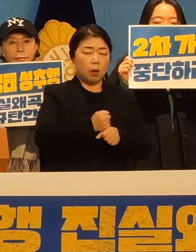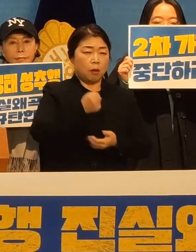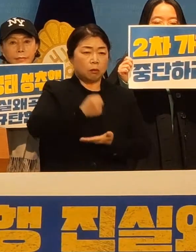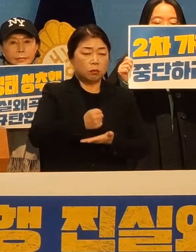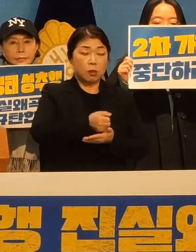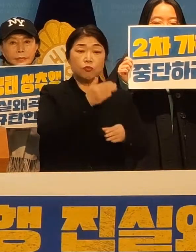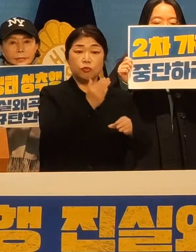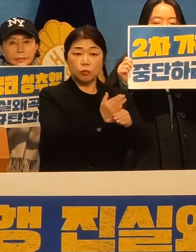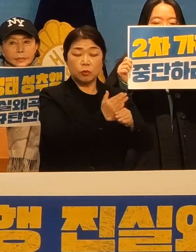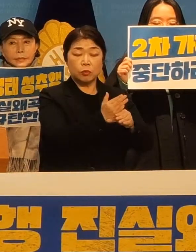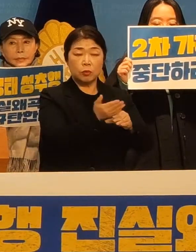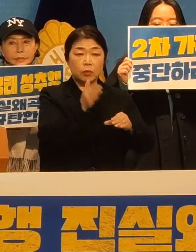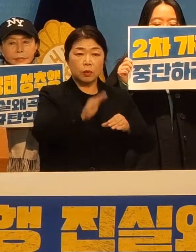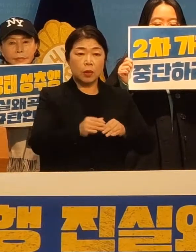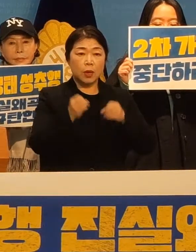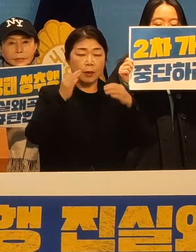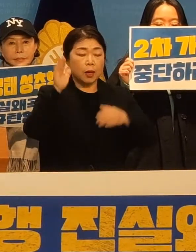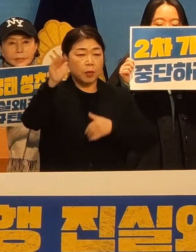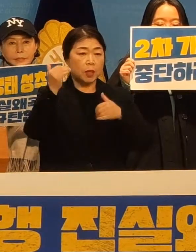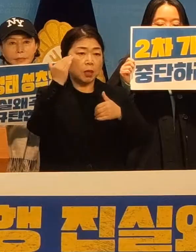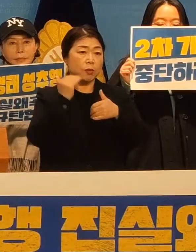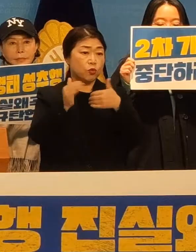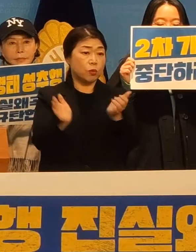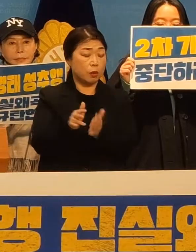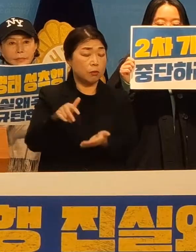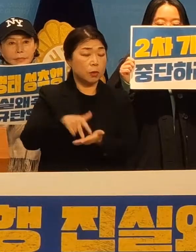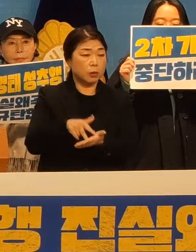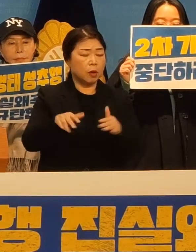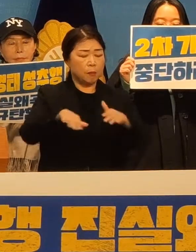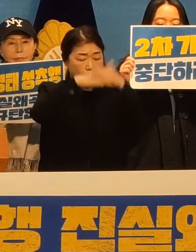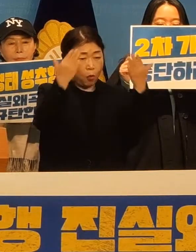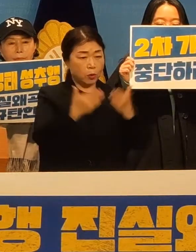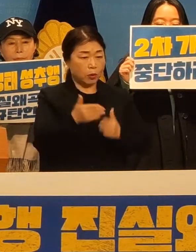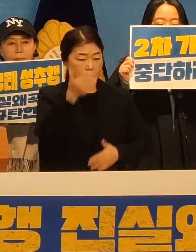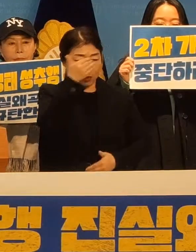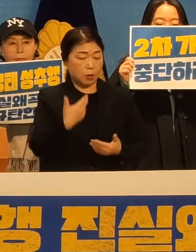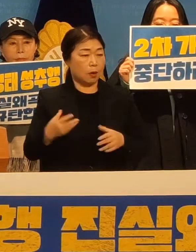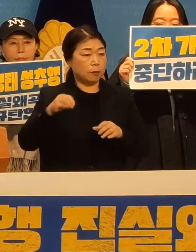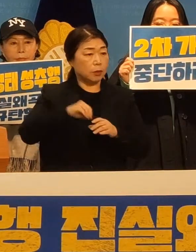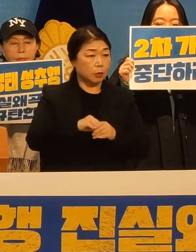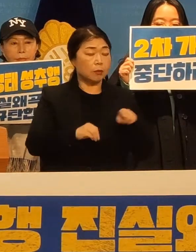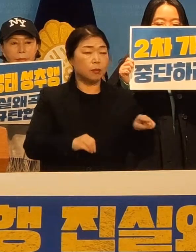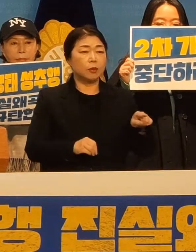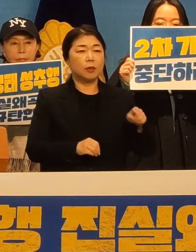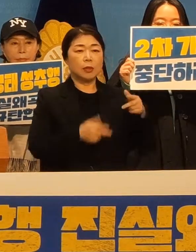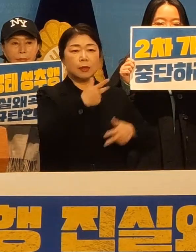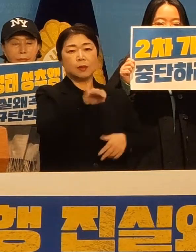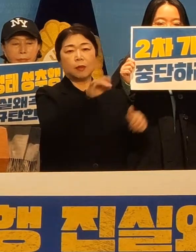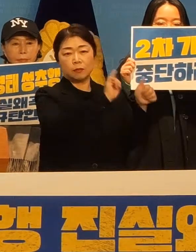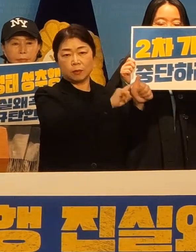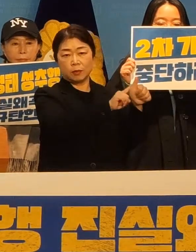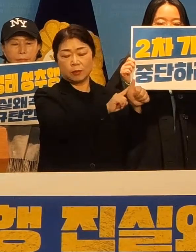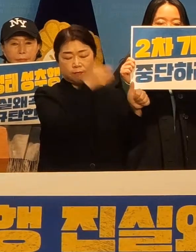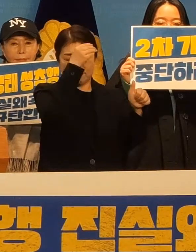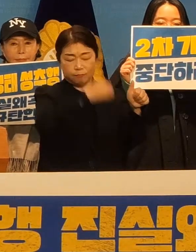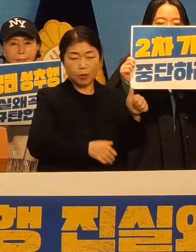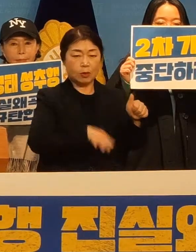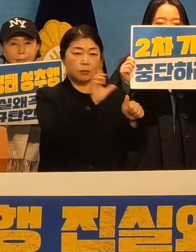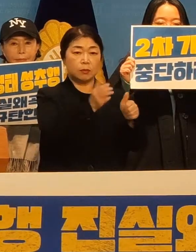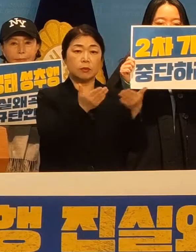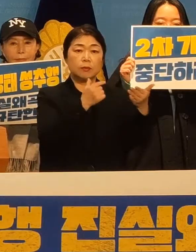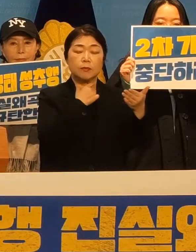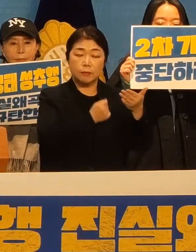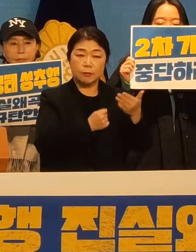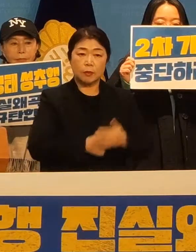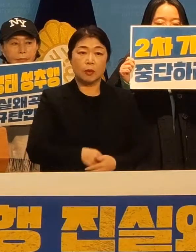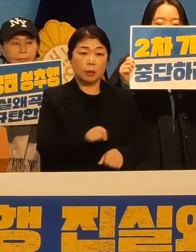새미래민주당은 모든 청년 당원들과 함께 장경태 의원의 후한 무치와 적반하장을 강력하게 규탄한다.